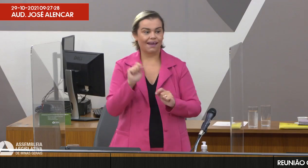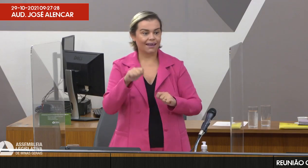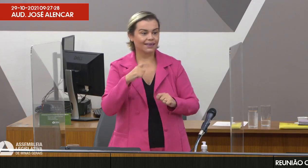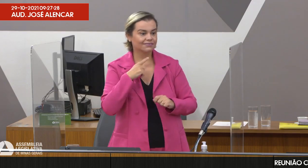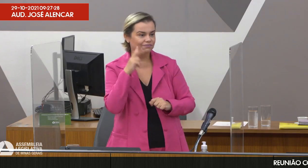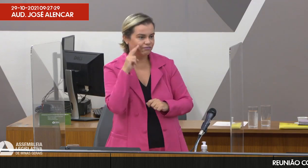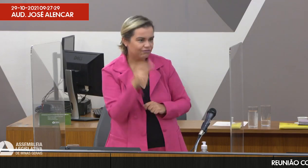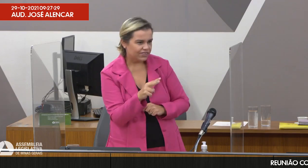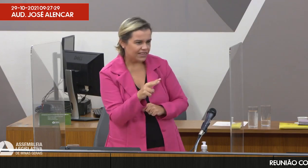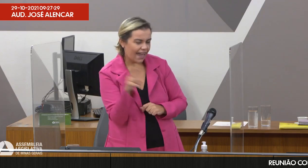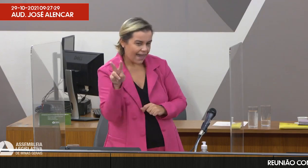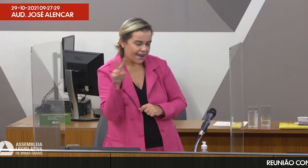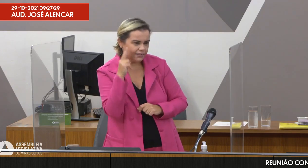Bolsonaro.